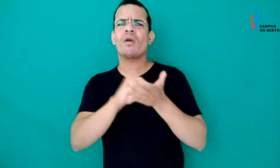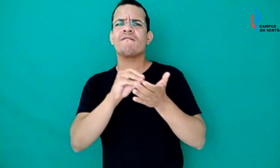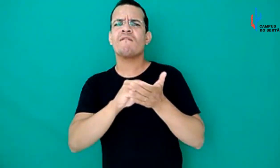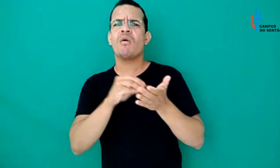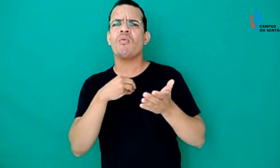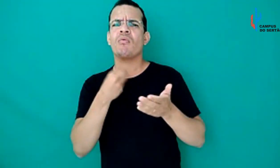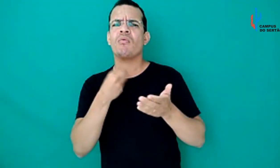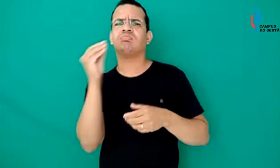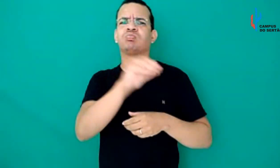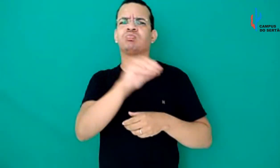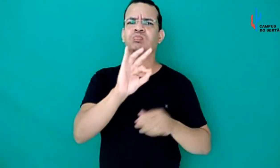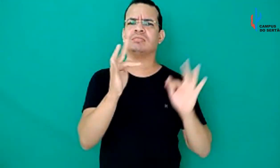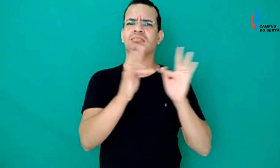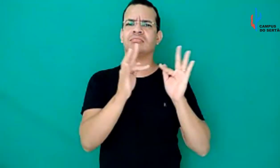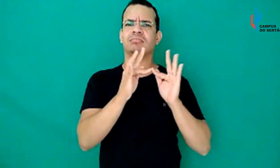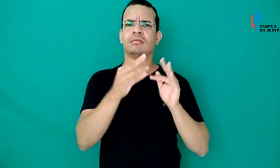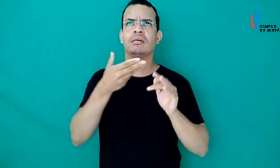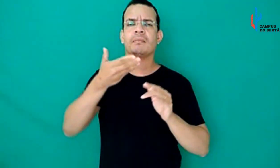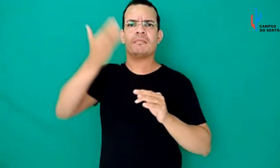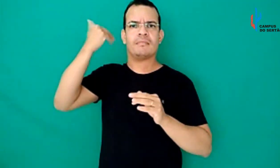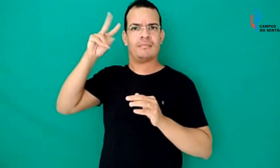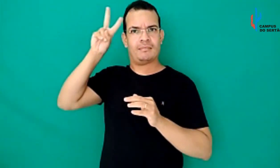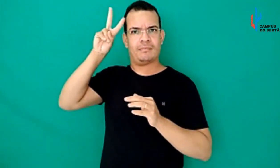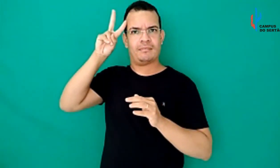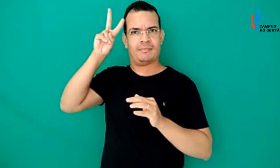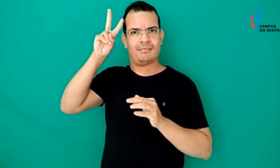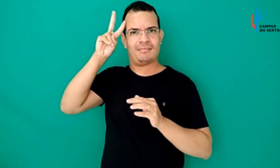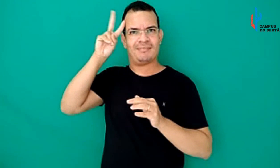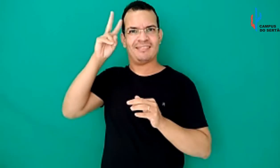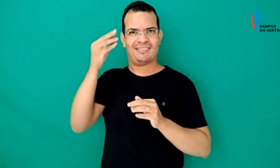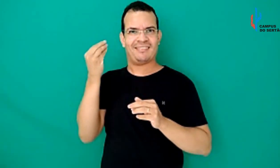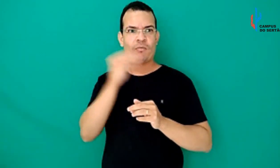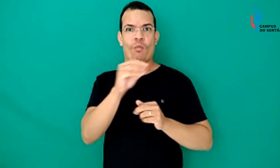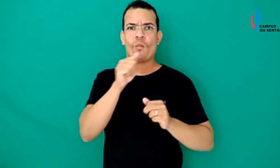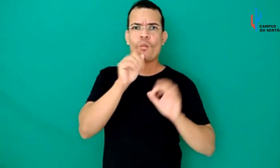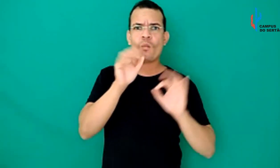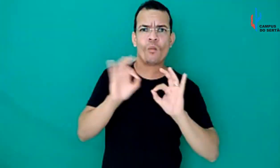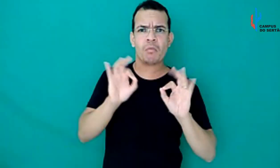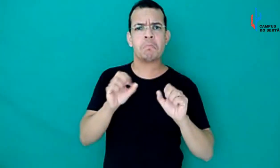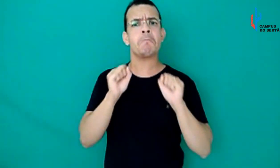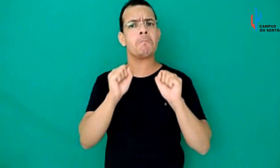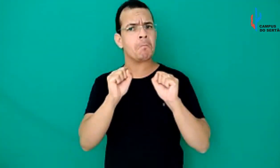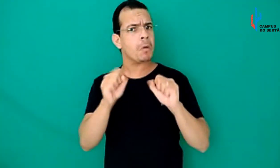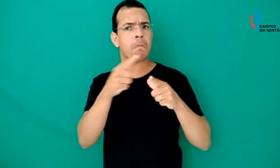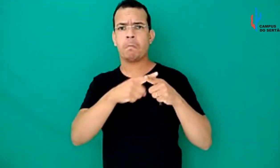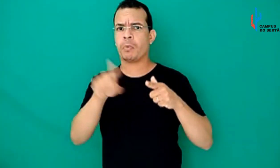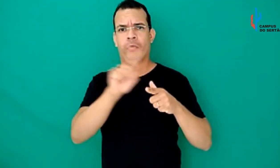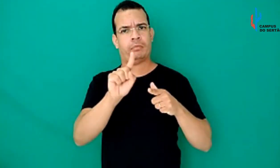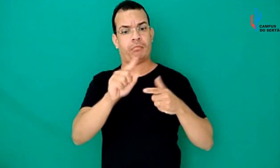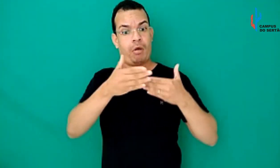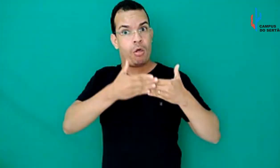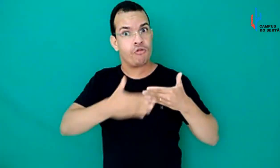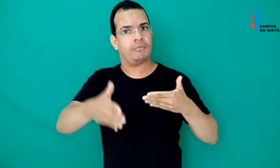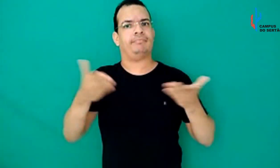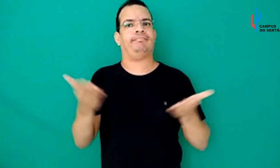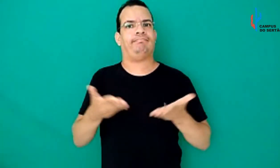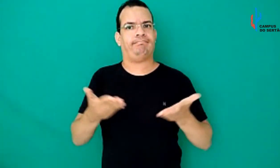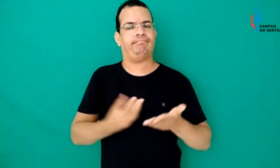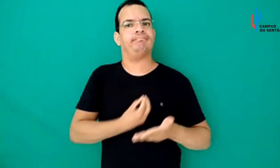Mas no caso de alguns que não tiveram essa oportunidade, que segunda-feira não fizeram, não tem problema.